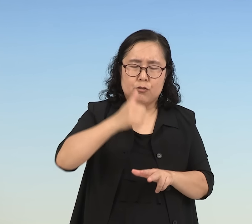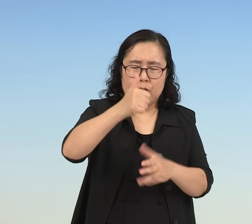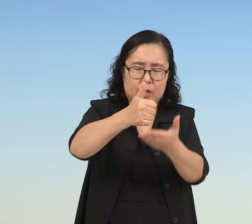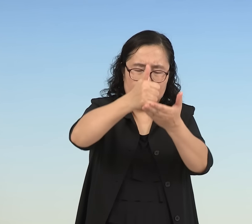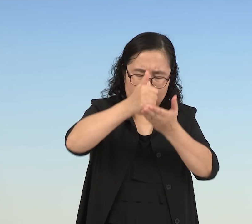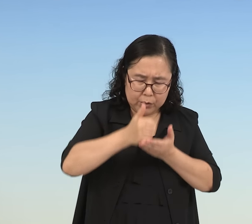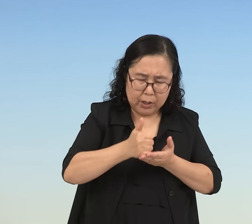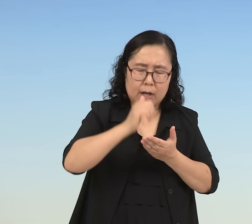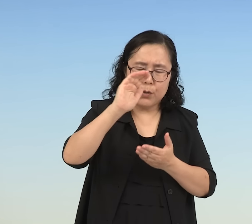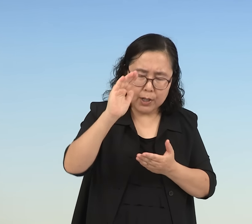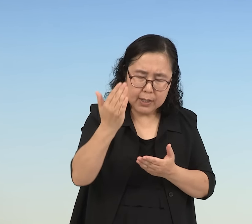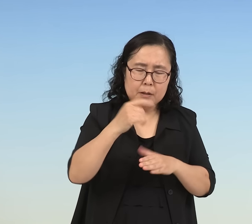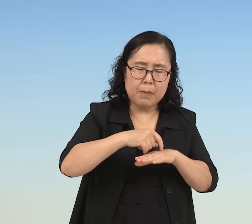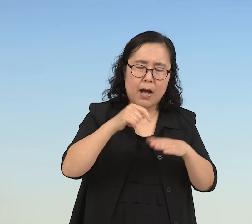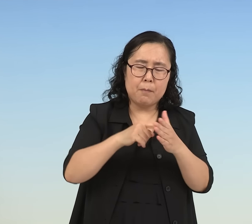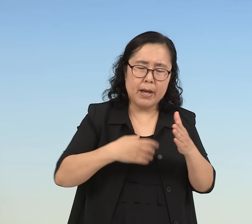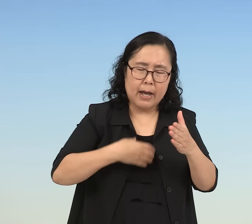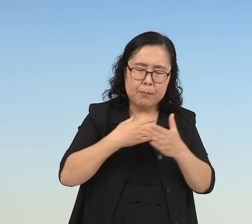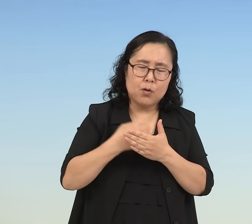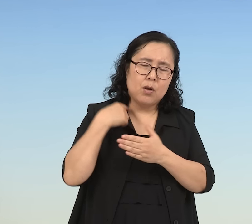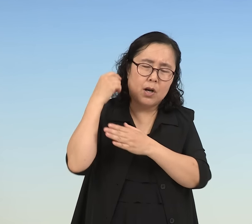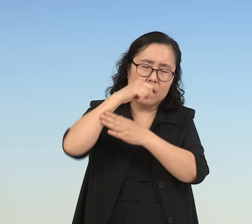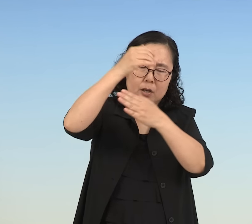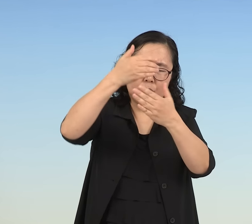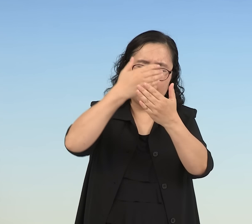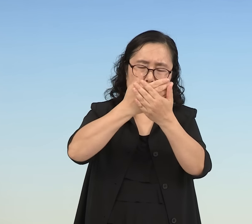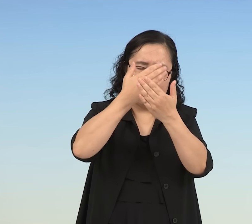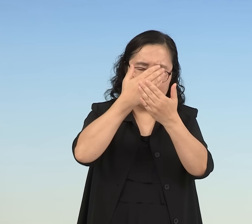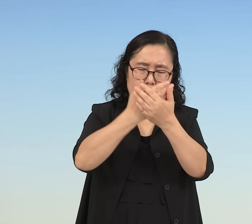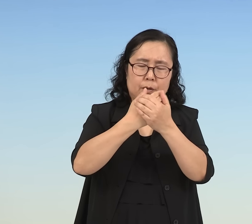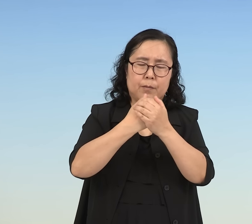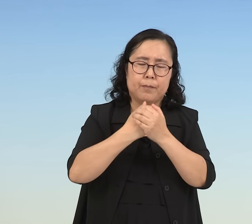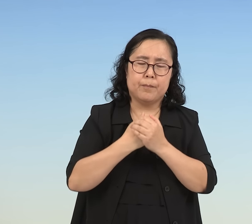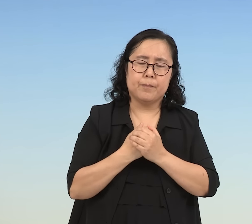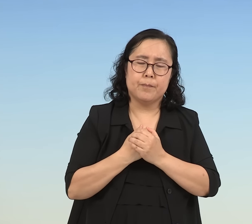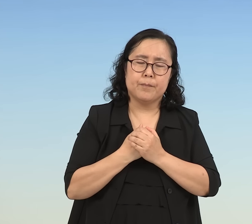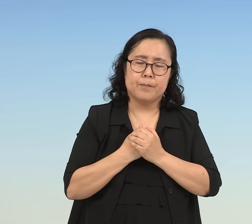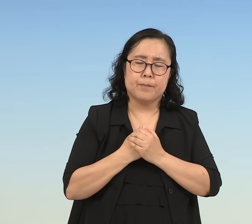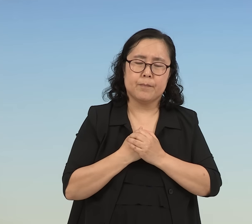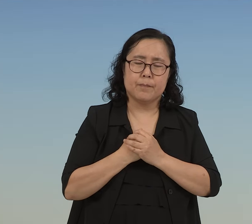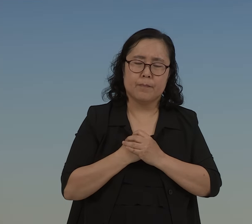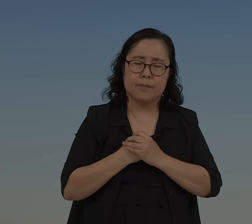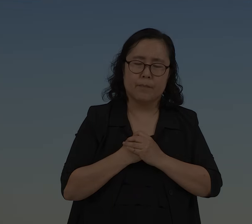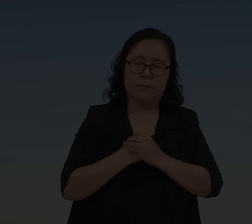주인을 모셔야 되겠다는 마음의 감동을 허락하여 주시옵소서.